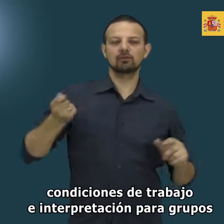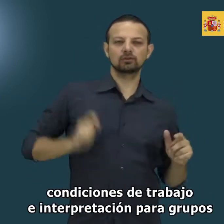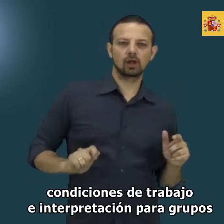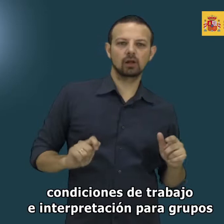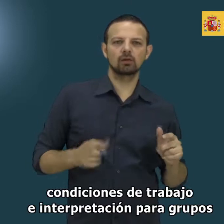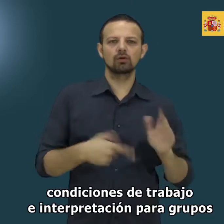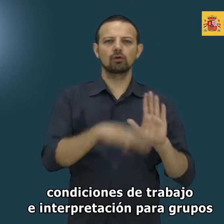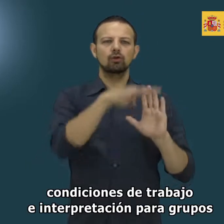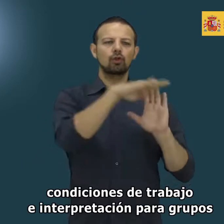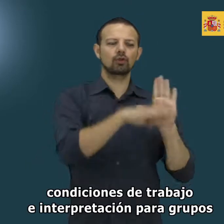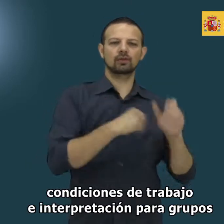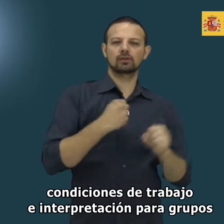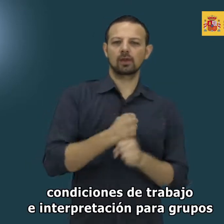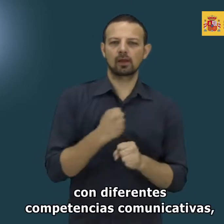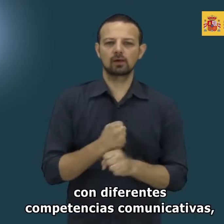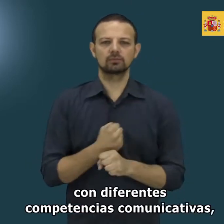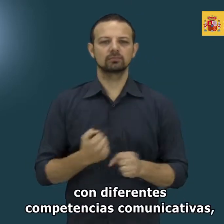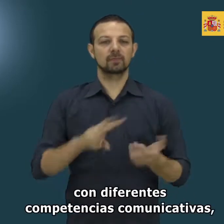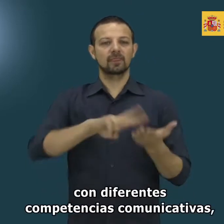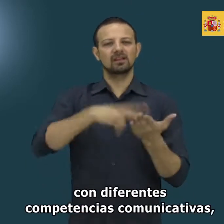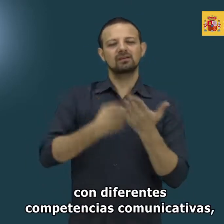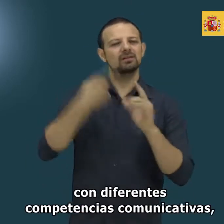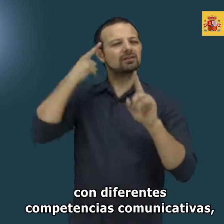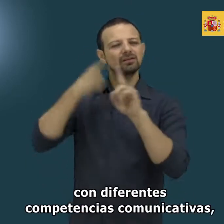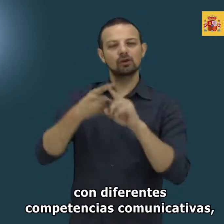e interpretación para grupos con diferentes competencias comunicativas,